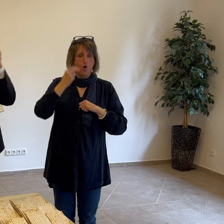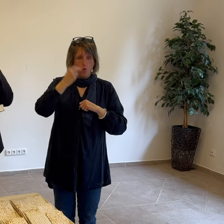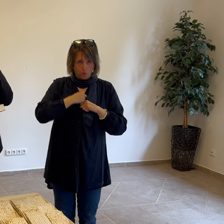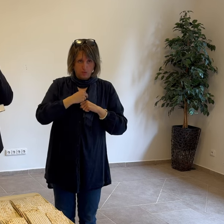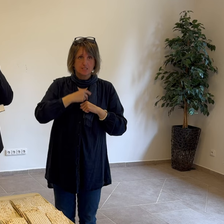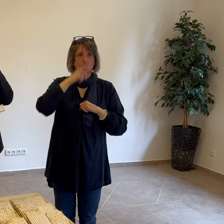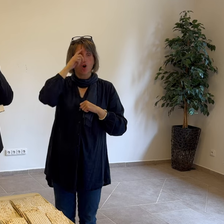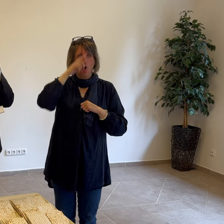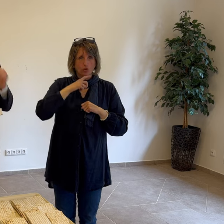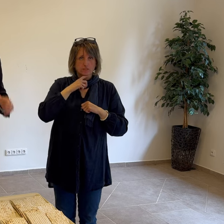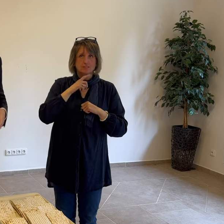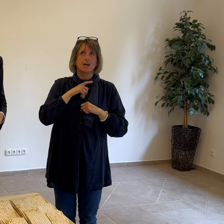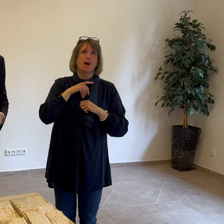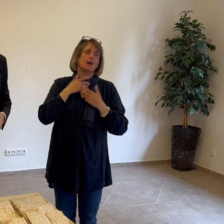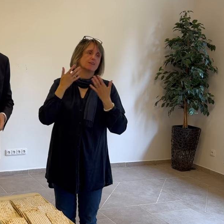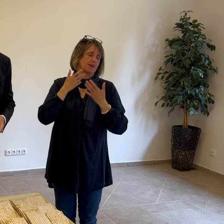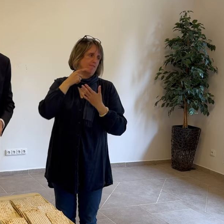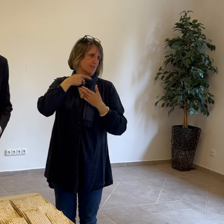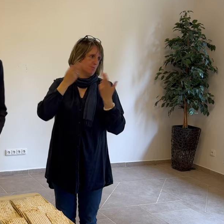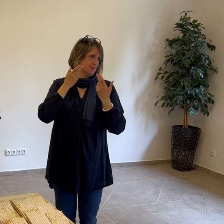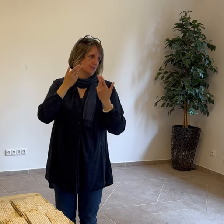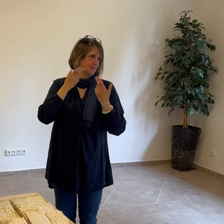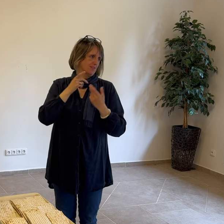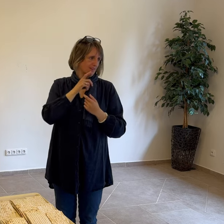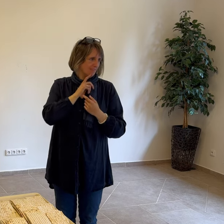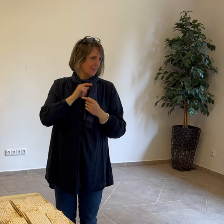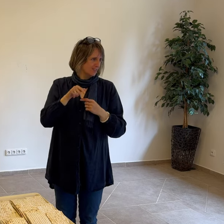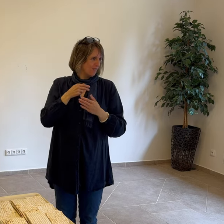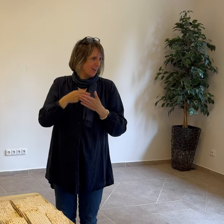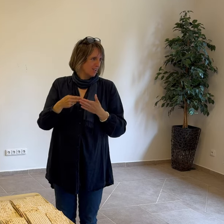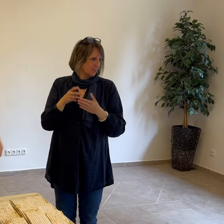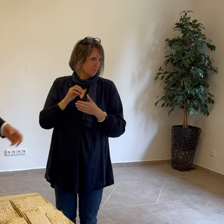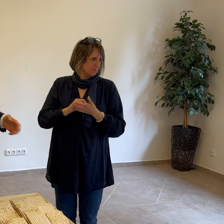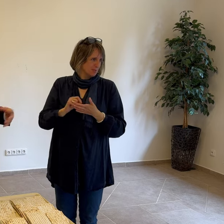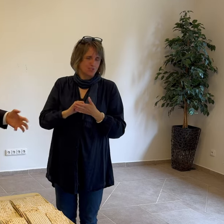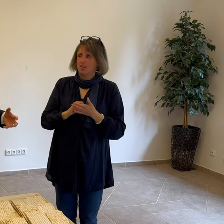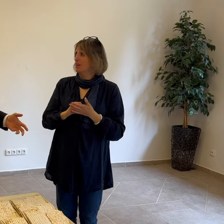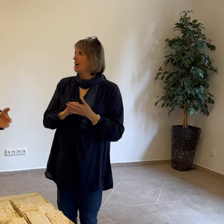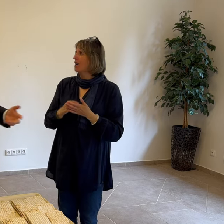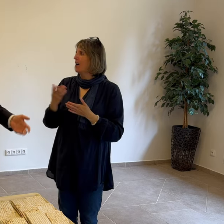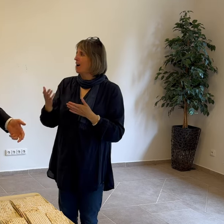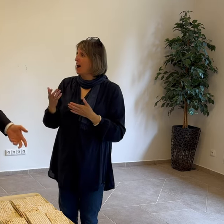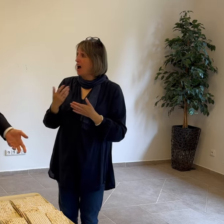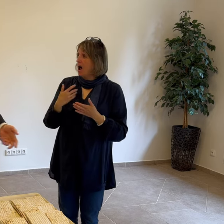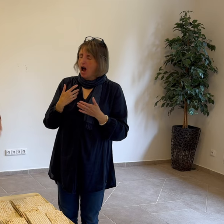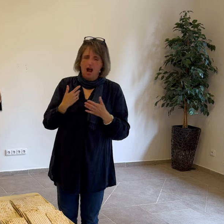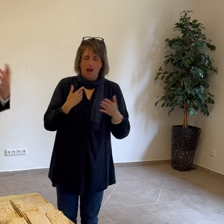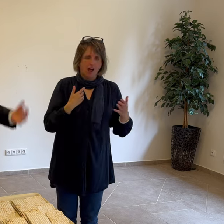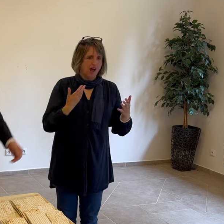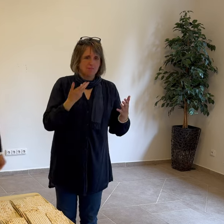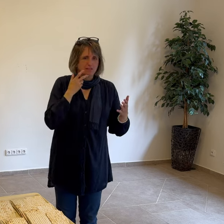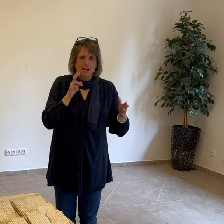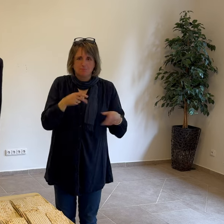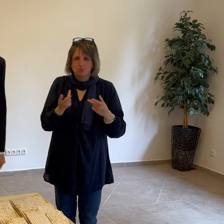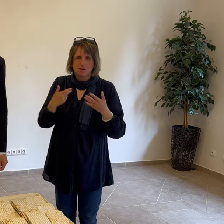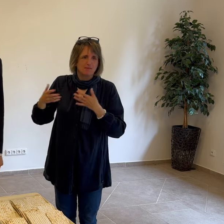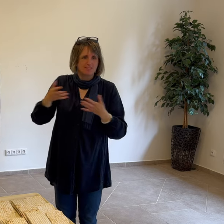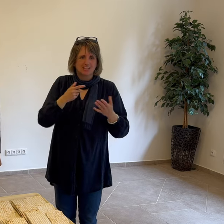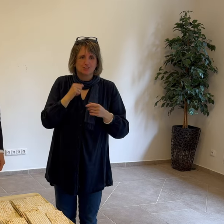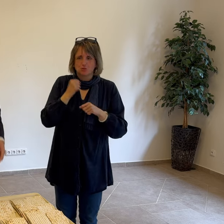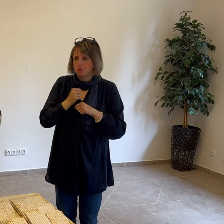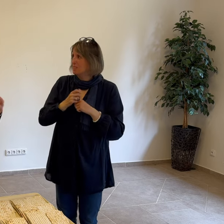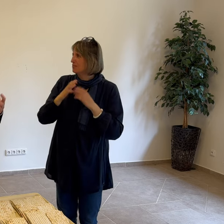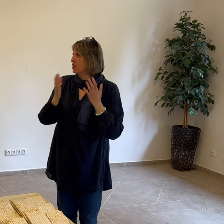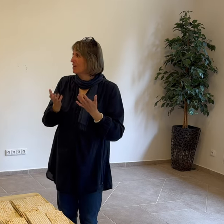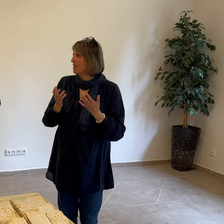který je v Nebesích Já jsem říkal vdyť To je naprosto Paradox To je nesmysl když se dívají na mě a vidí moje skutky jak můžou slavit toce v nebes